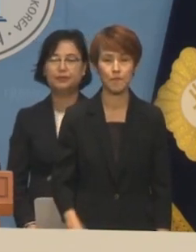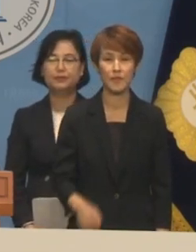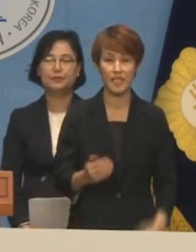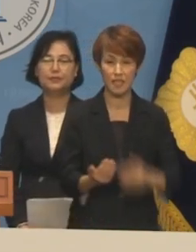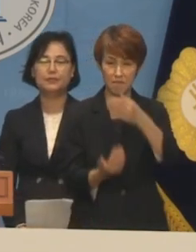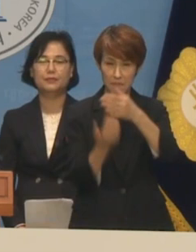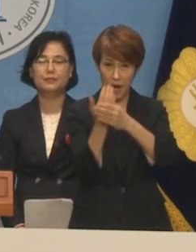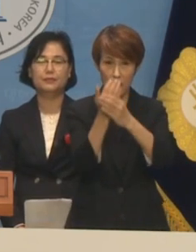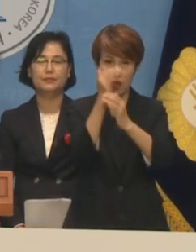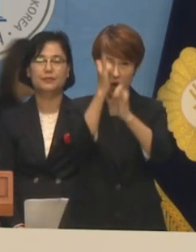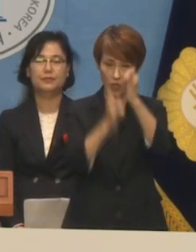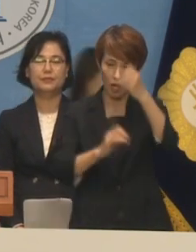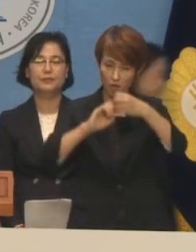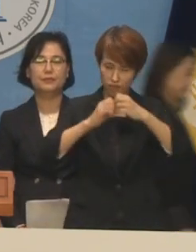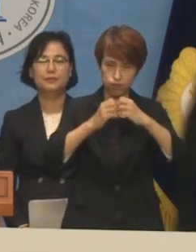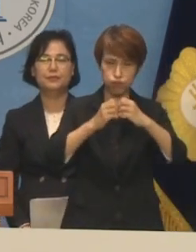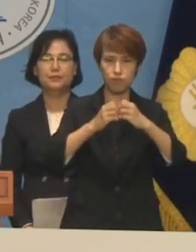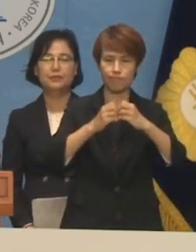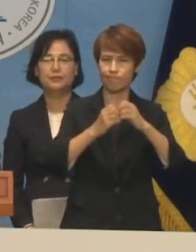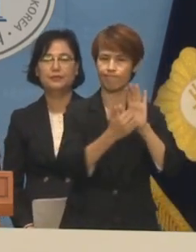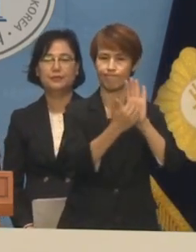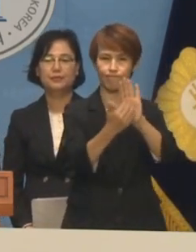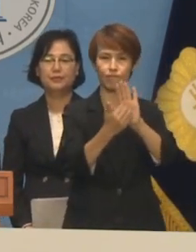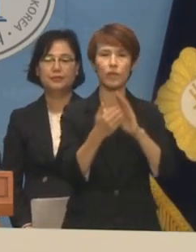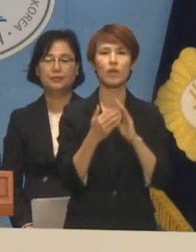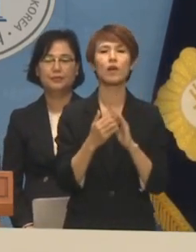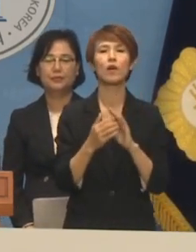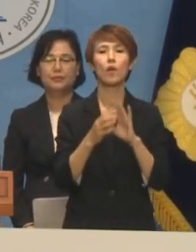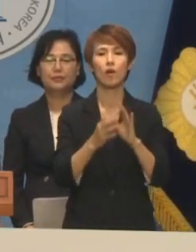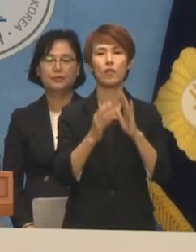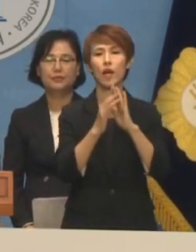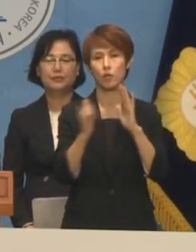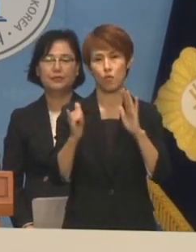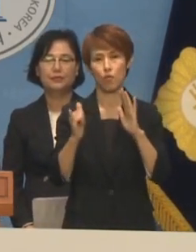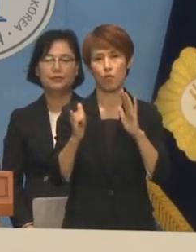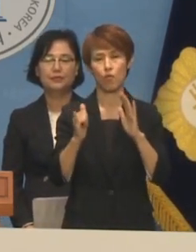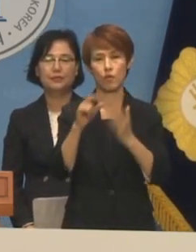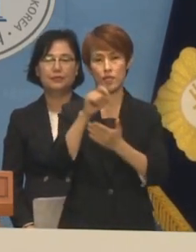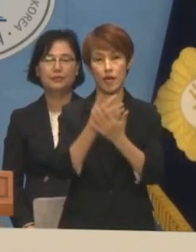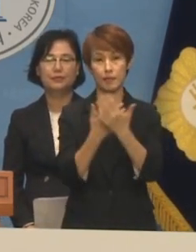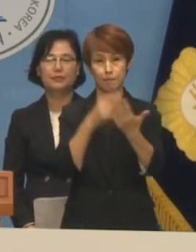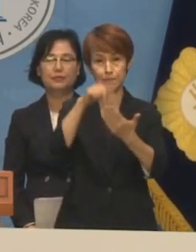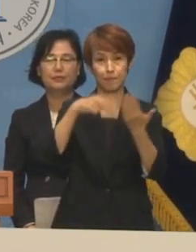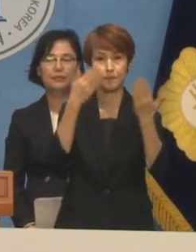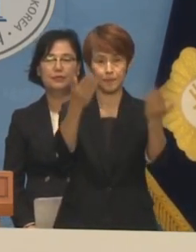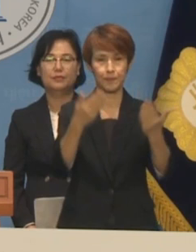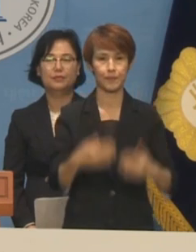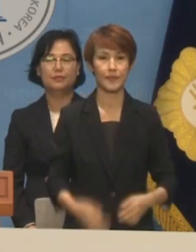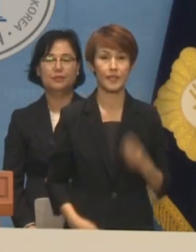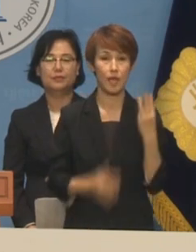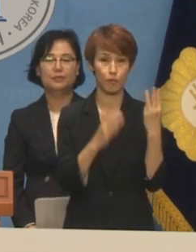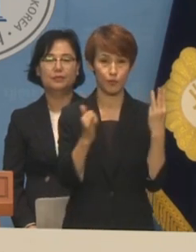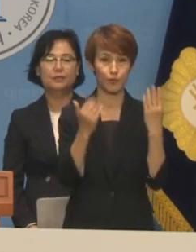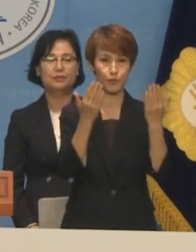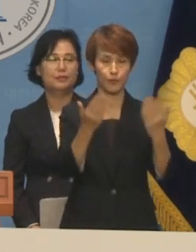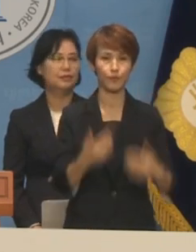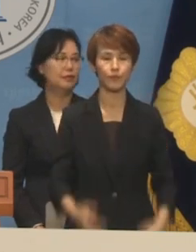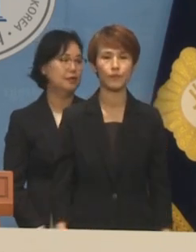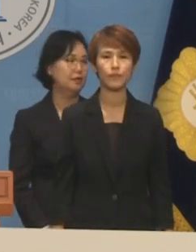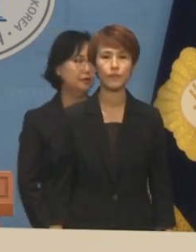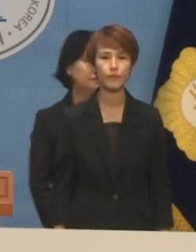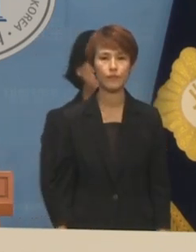사건 역사 왜곡 저지 여순 유족회 분들의 기자회견문 낭독이 있겠습니다. 세 분이서